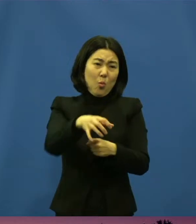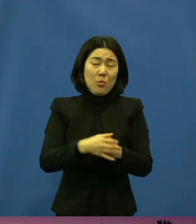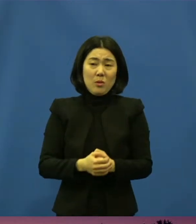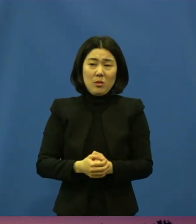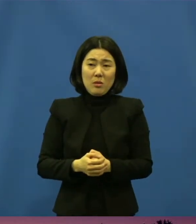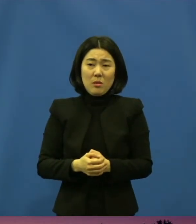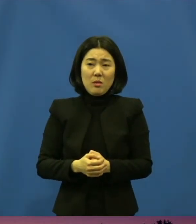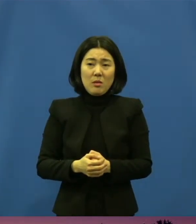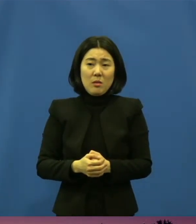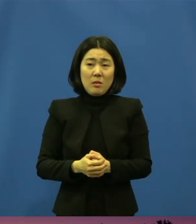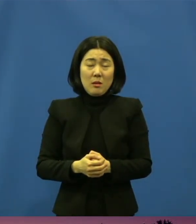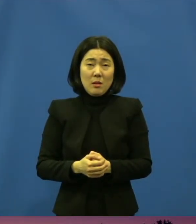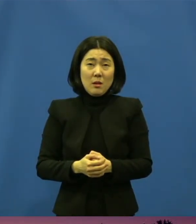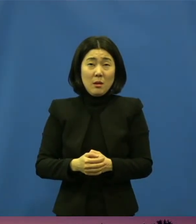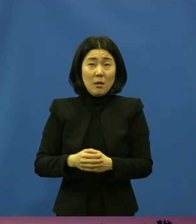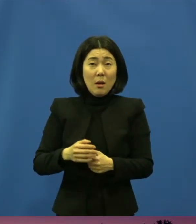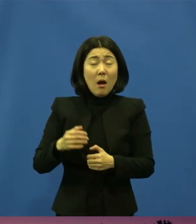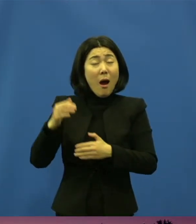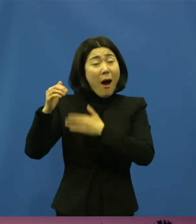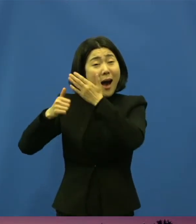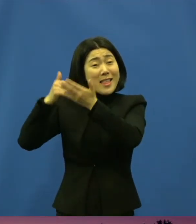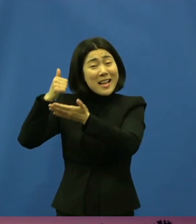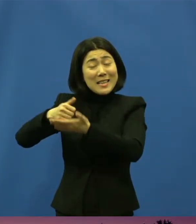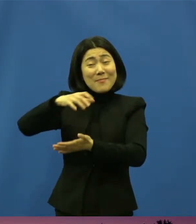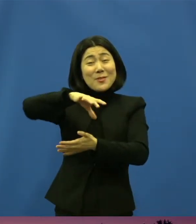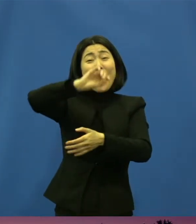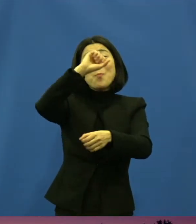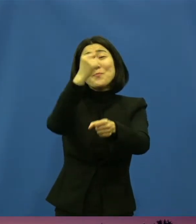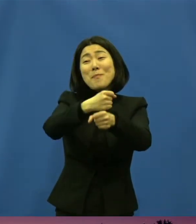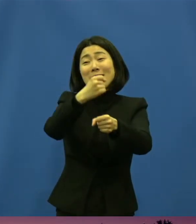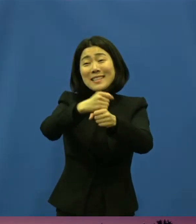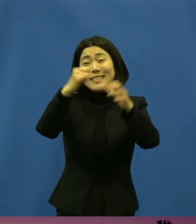하나님이 본래 창조하신 세상은 너무도 아름다워요.